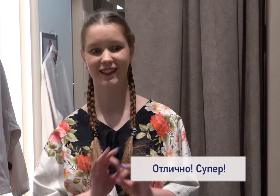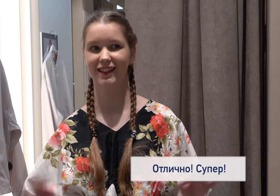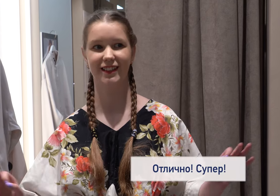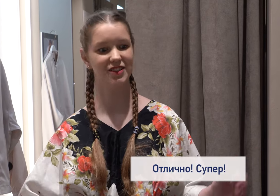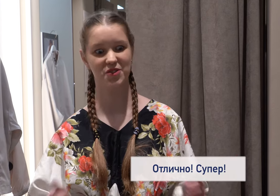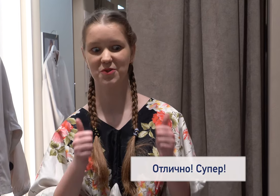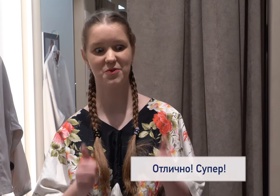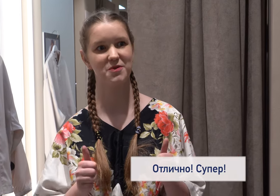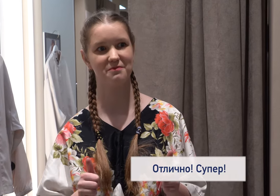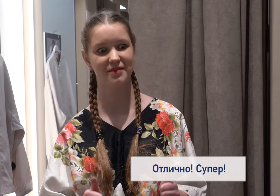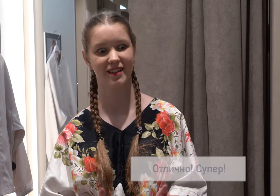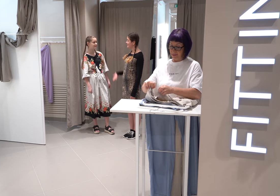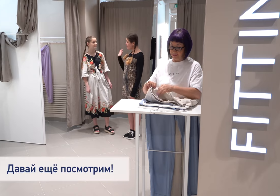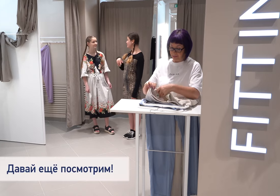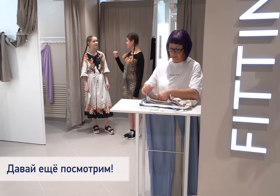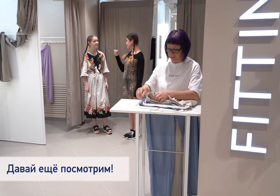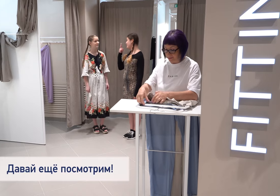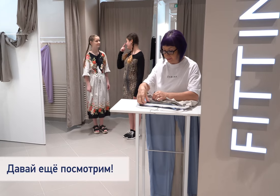Отлично, супер. Давай еще посмотрим.